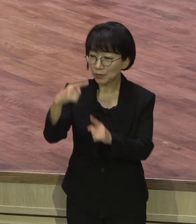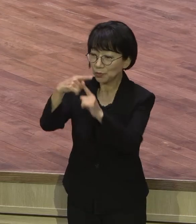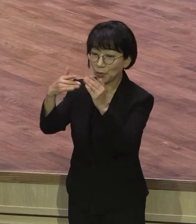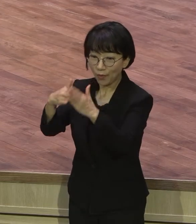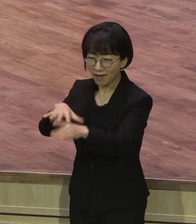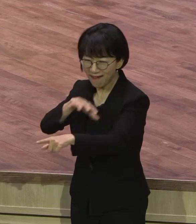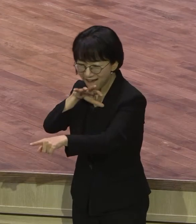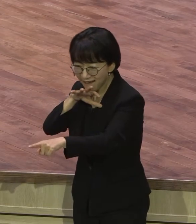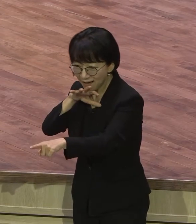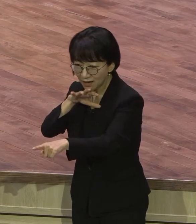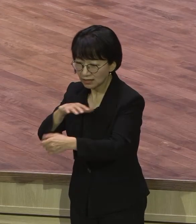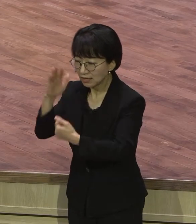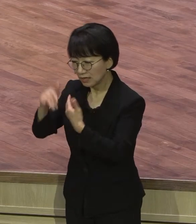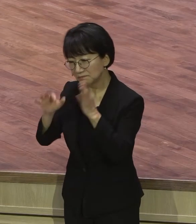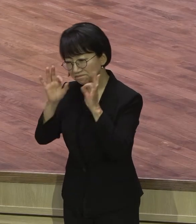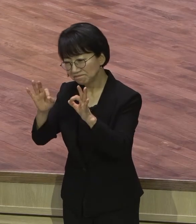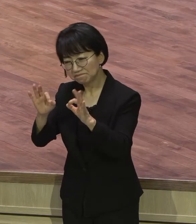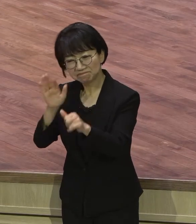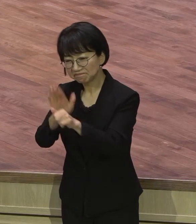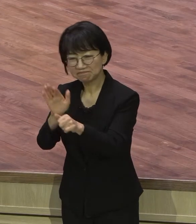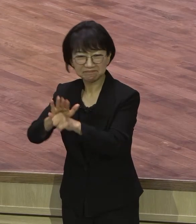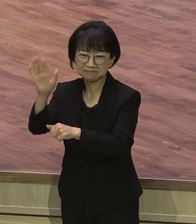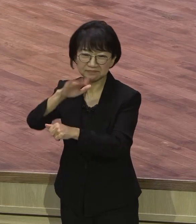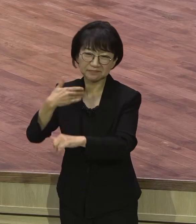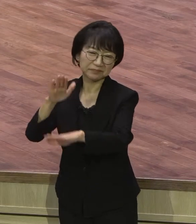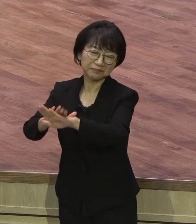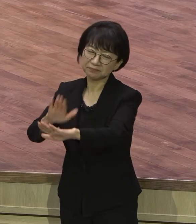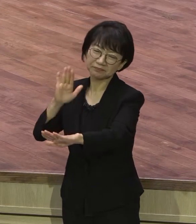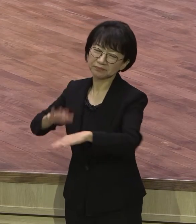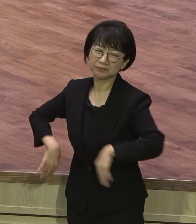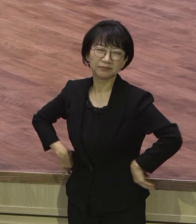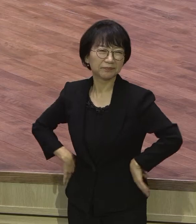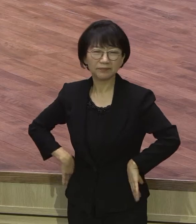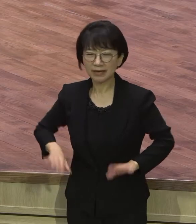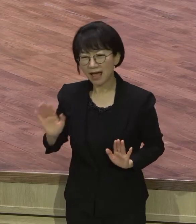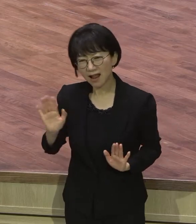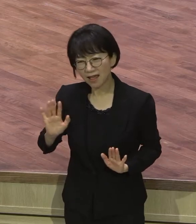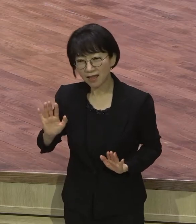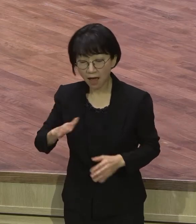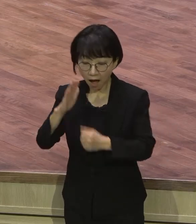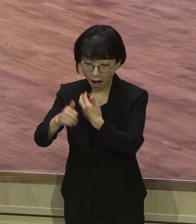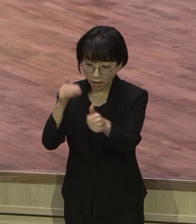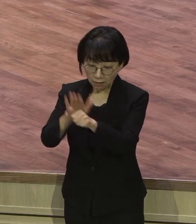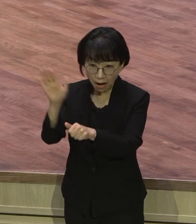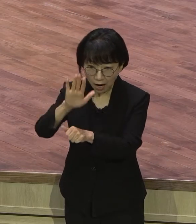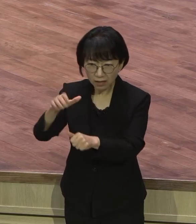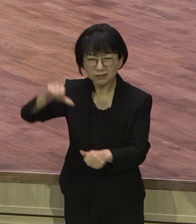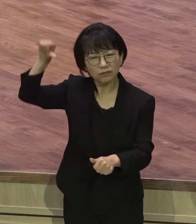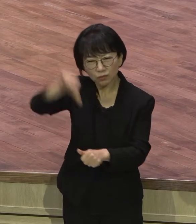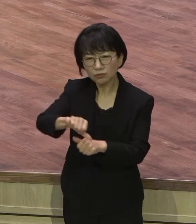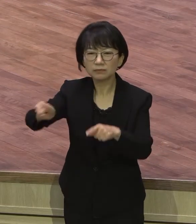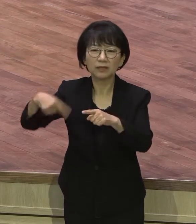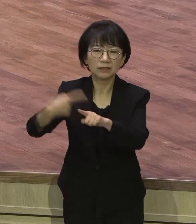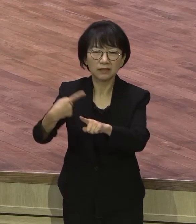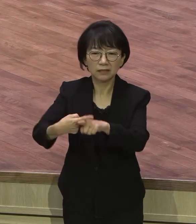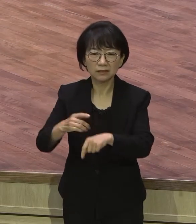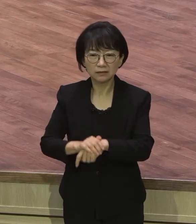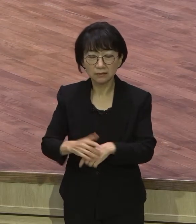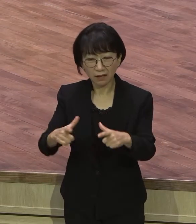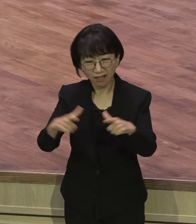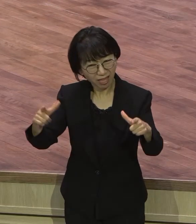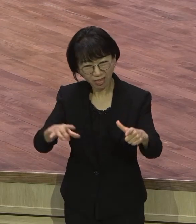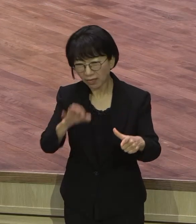교회, 하나님 일 안 하세요. 하나님 일 안 하신다는 건 저주예요, 저주. 부응 안 됩니다.